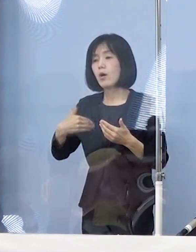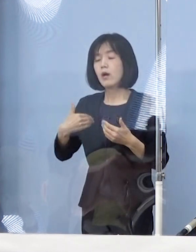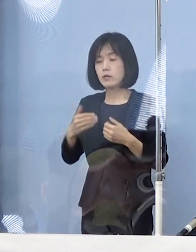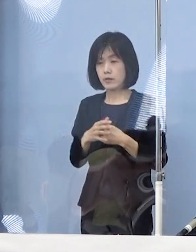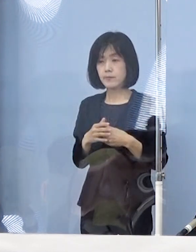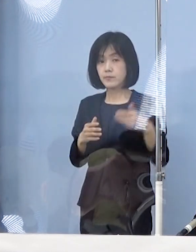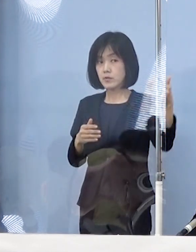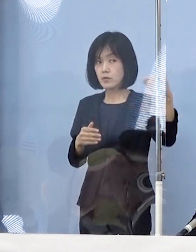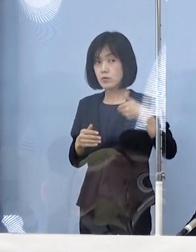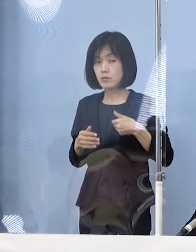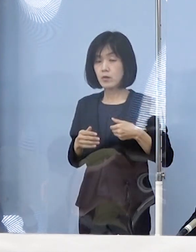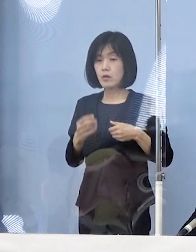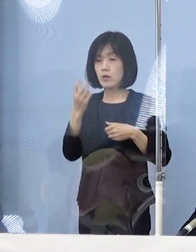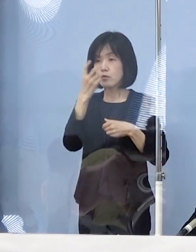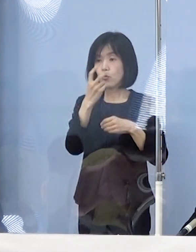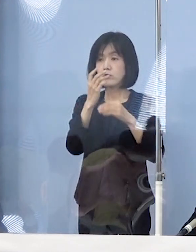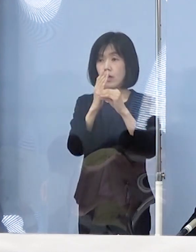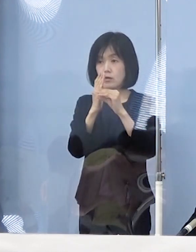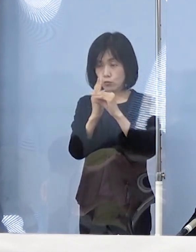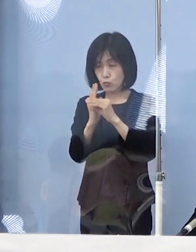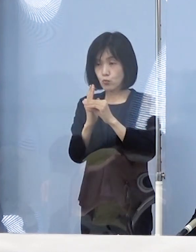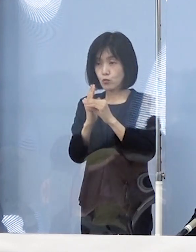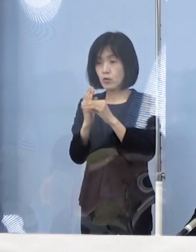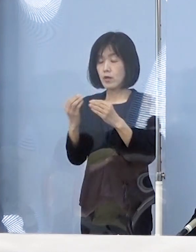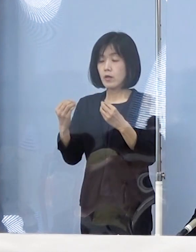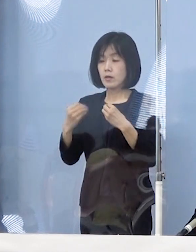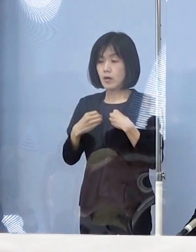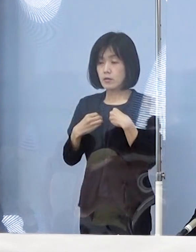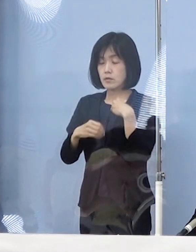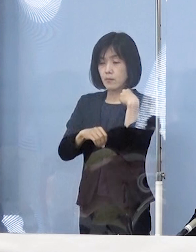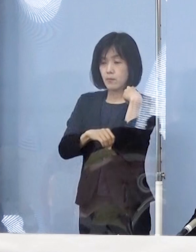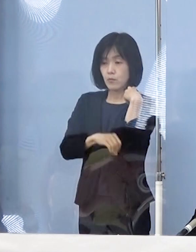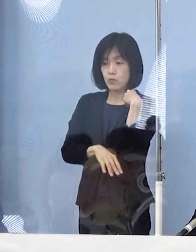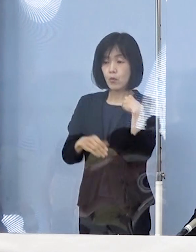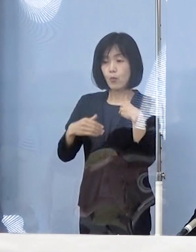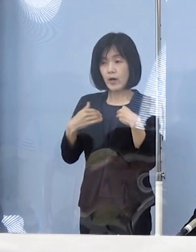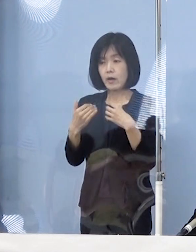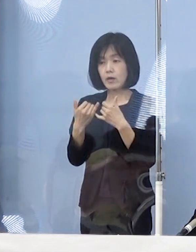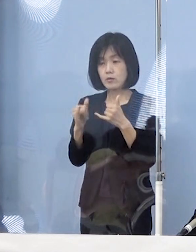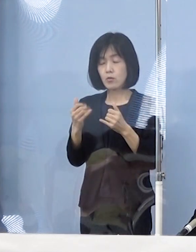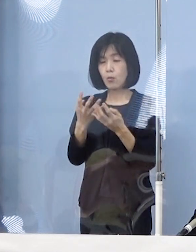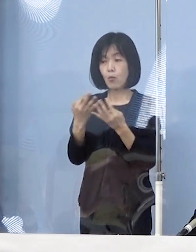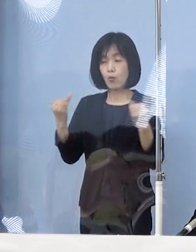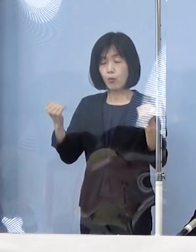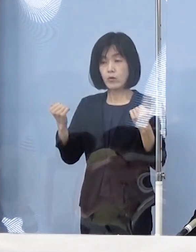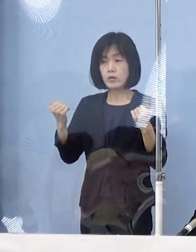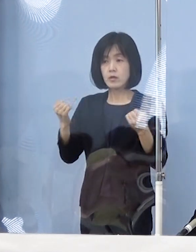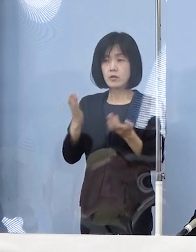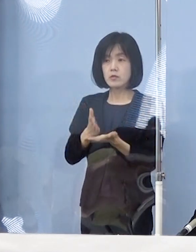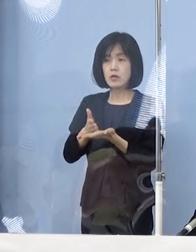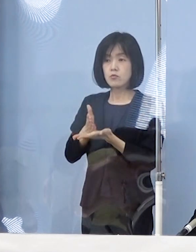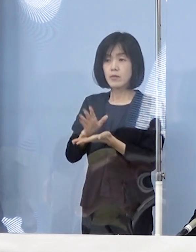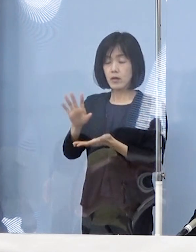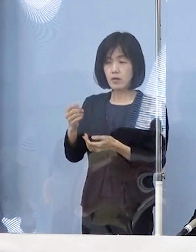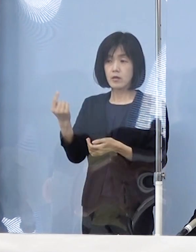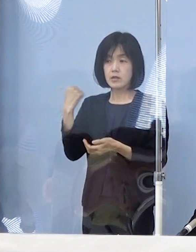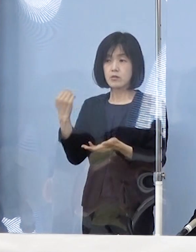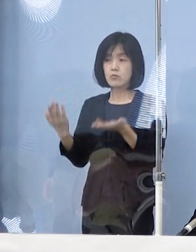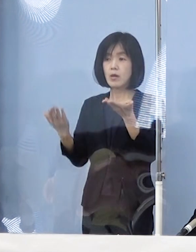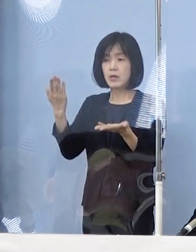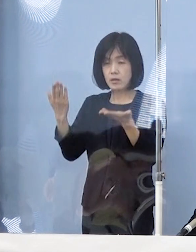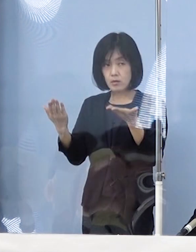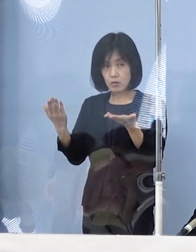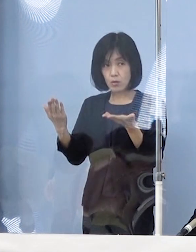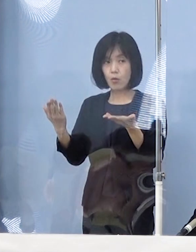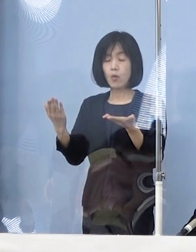先ほど調査中の方が多いという、感染経路調査中の方が多いという話があったので、はい、ですけども、昨日と比べても10